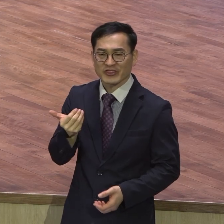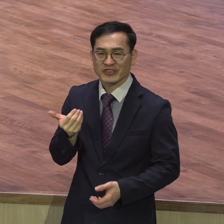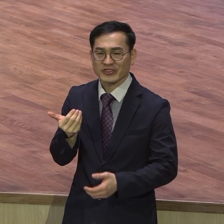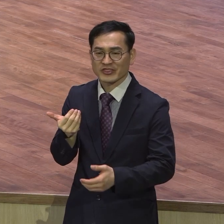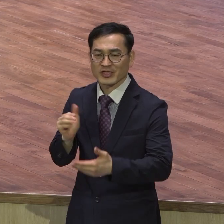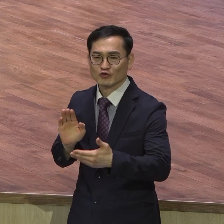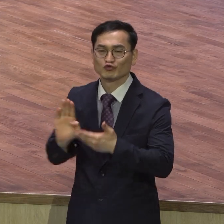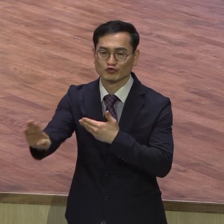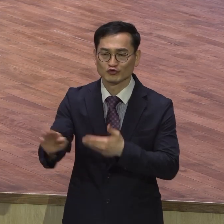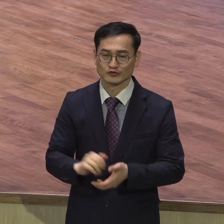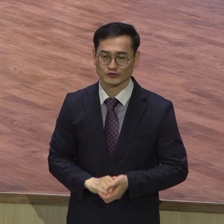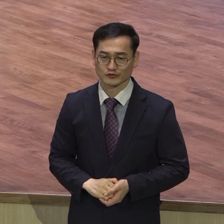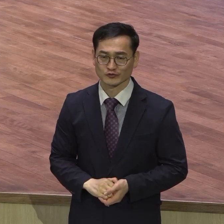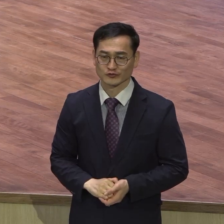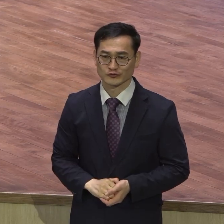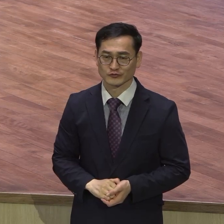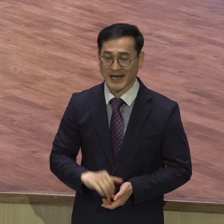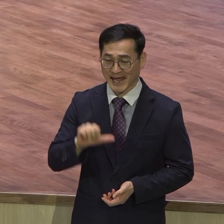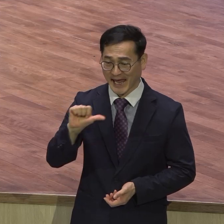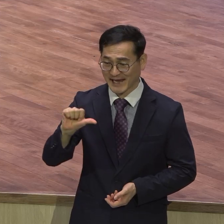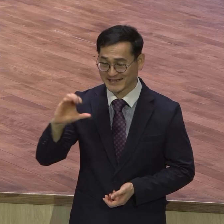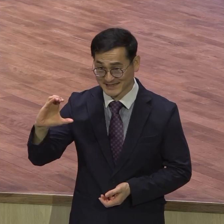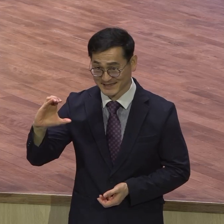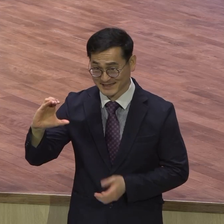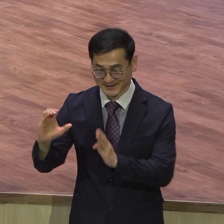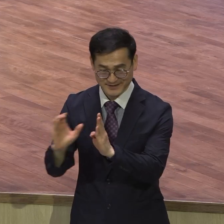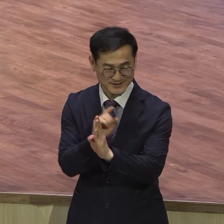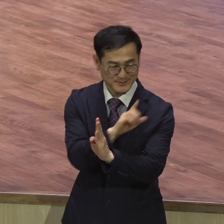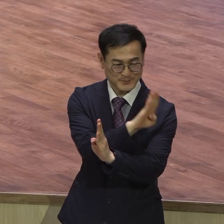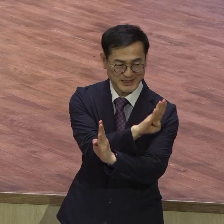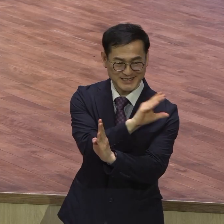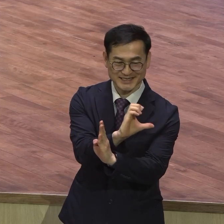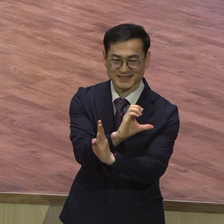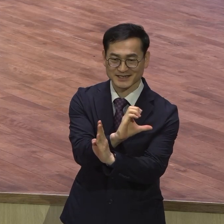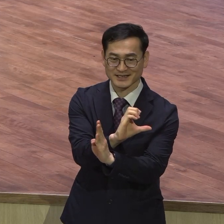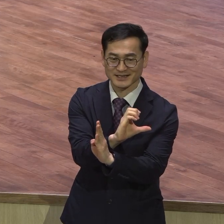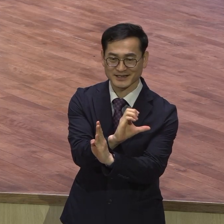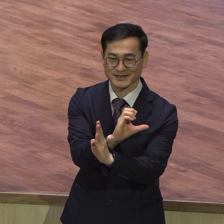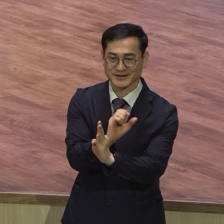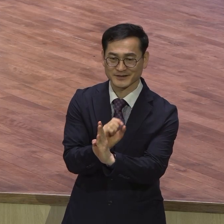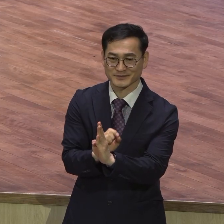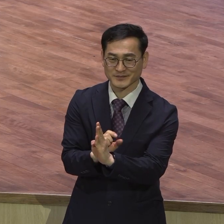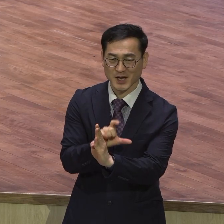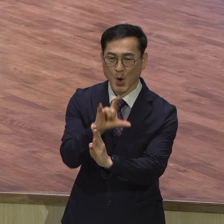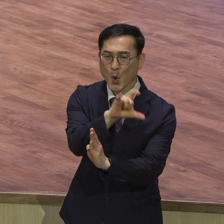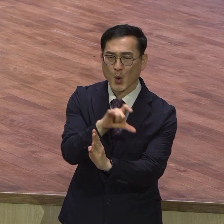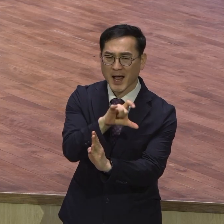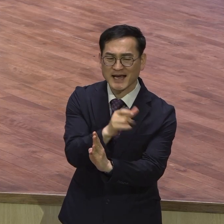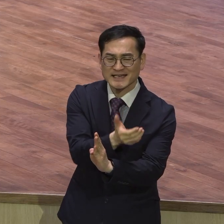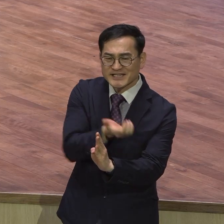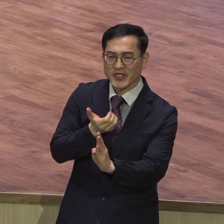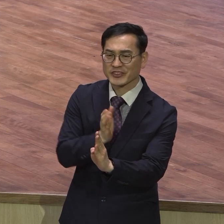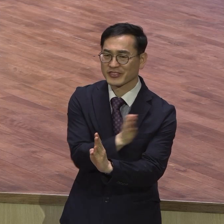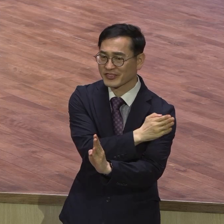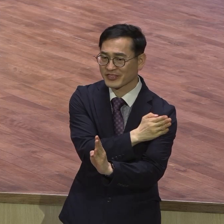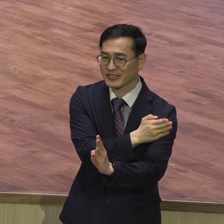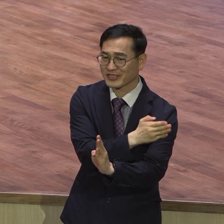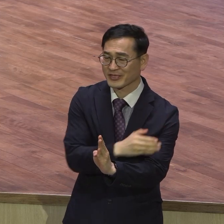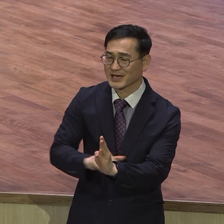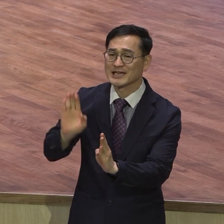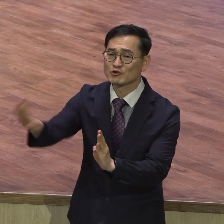After Corona. 그러니까 BC, AC로 나누어진다. 코로나 이전과 코로나 이후로 세계